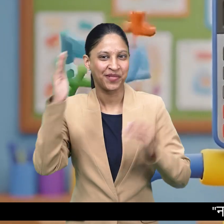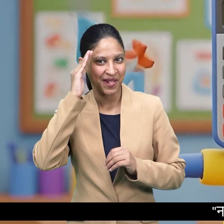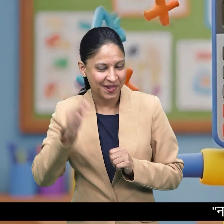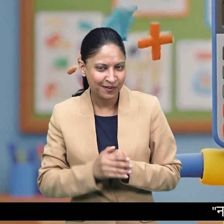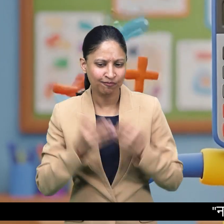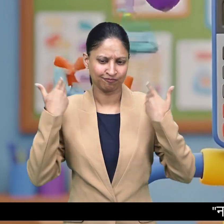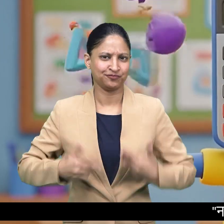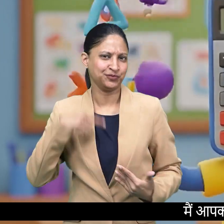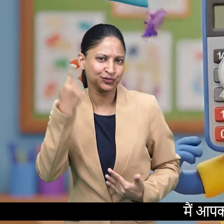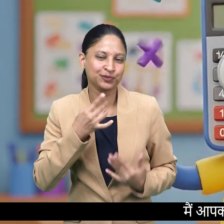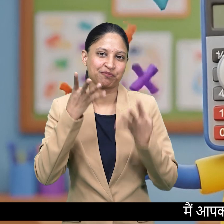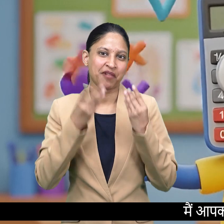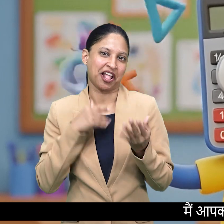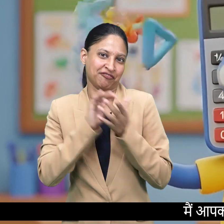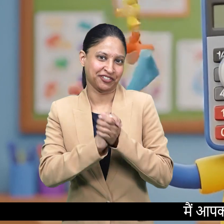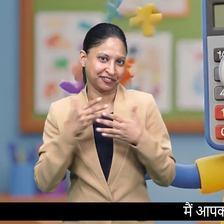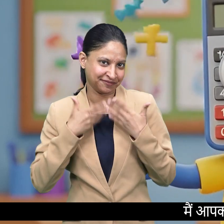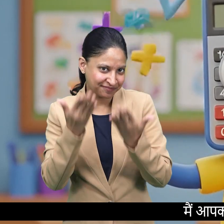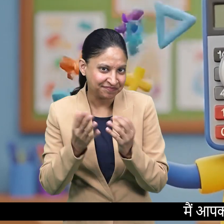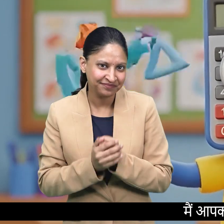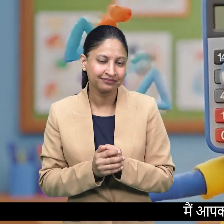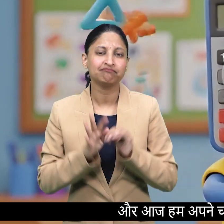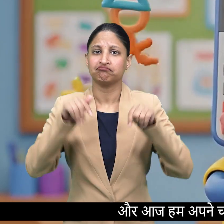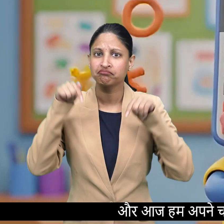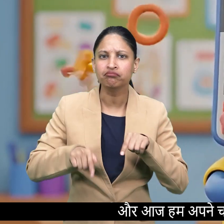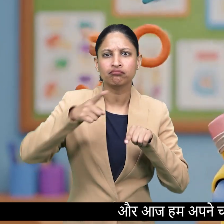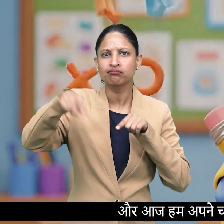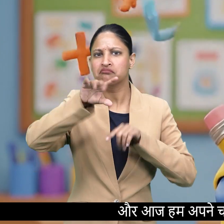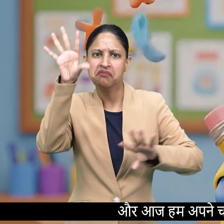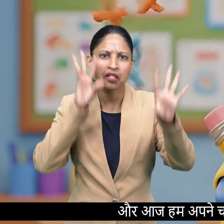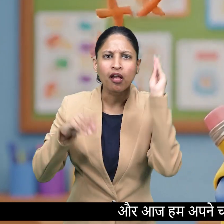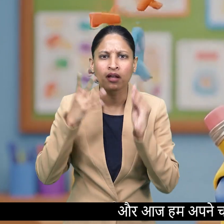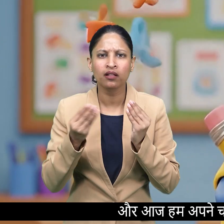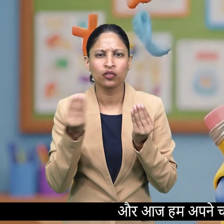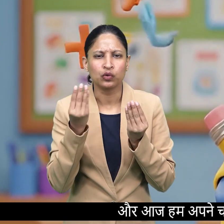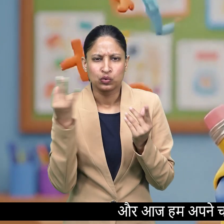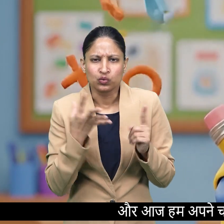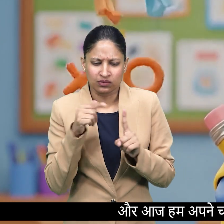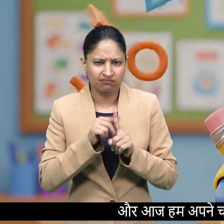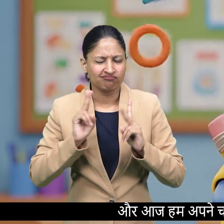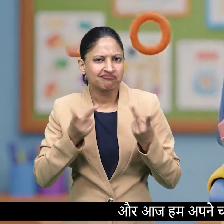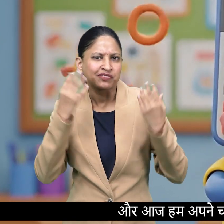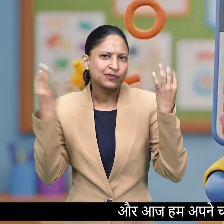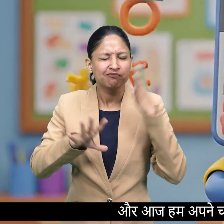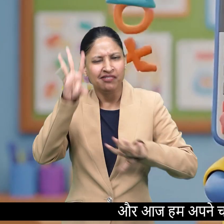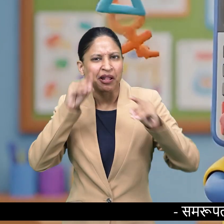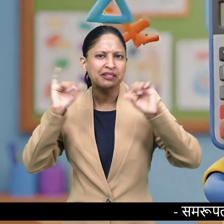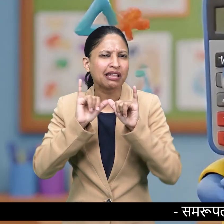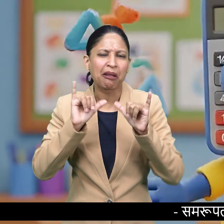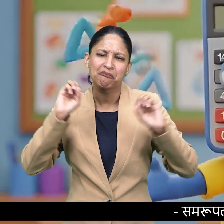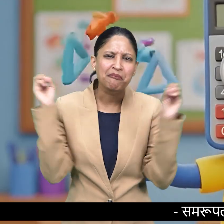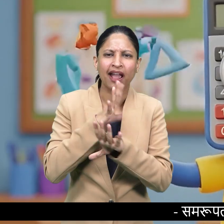नमस्कार बच्चों, मैं आपका गणित का मित्र हूँ और आज हम चारों ओर विद्यमान एक जादुई